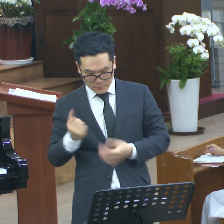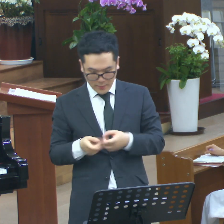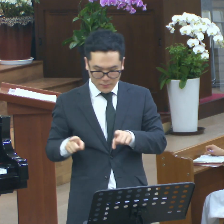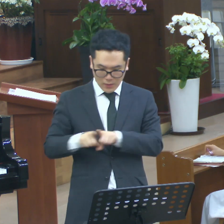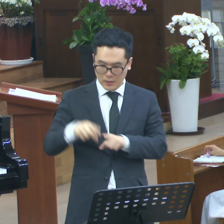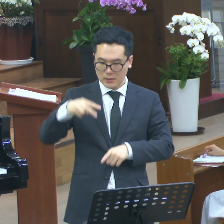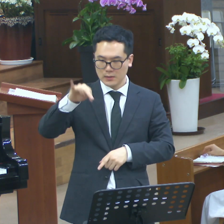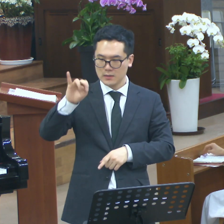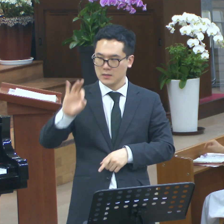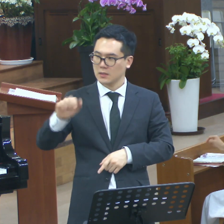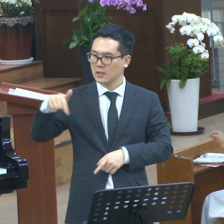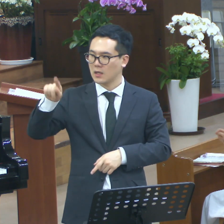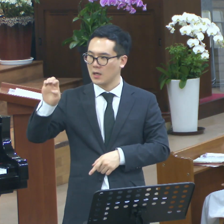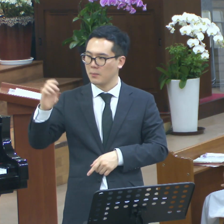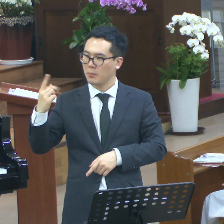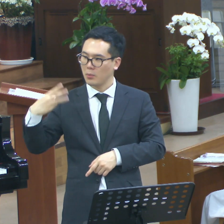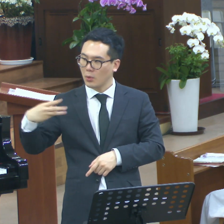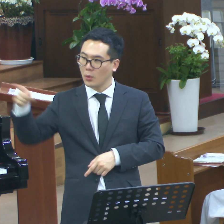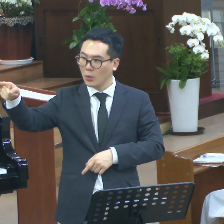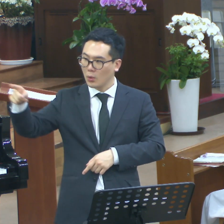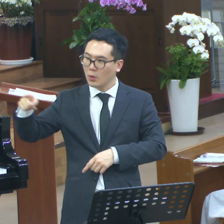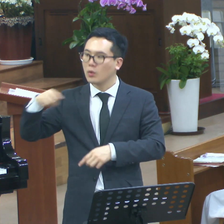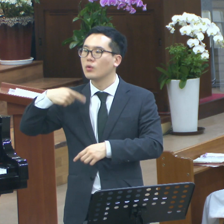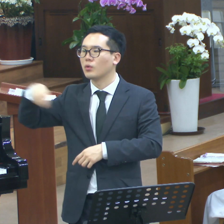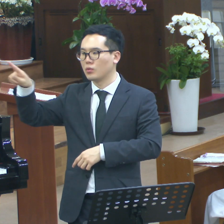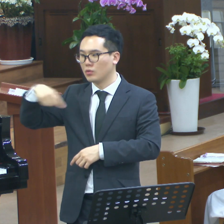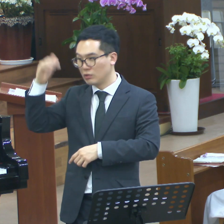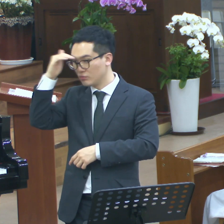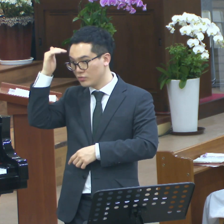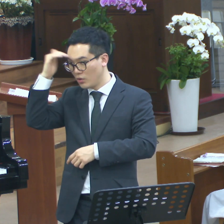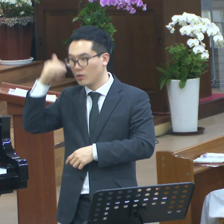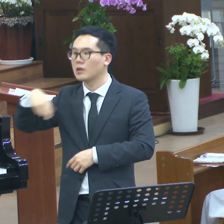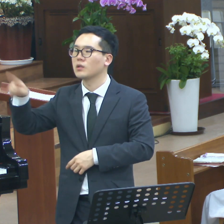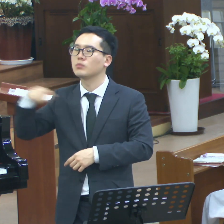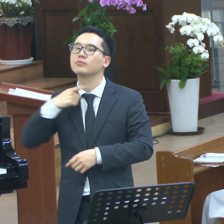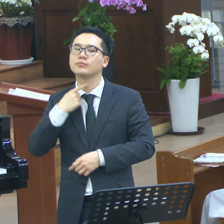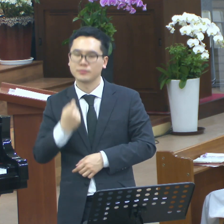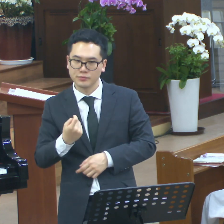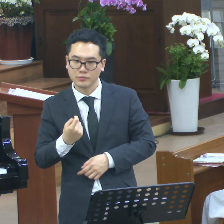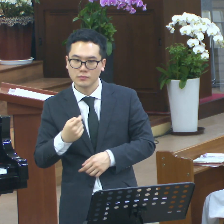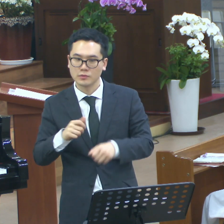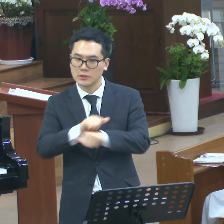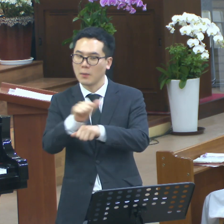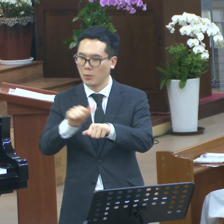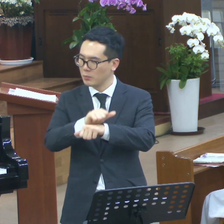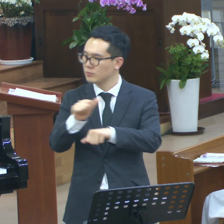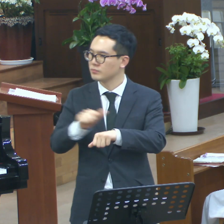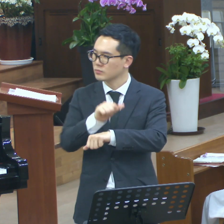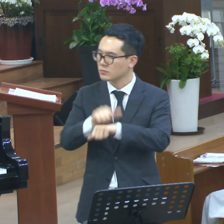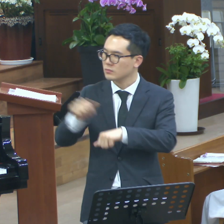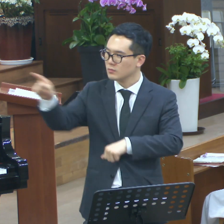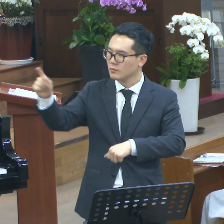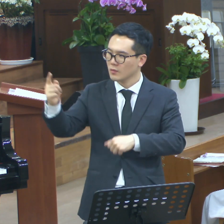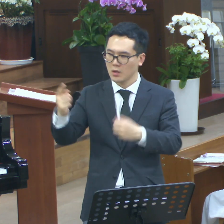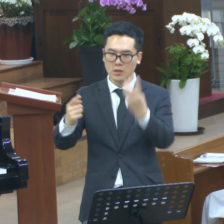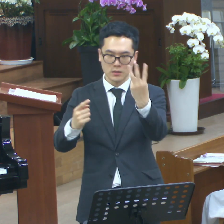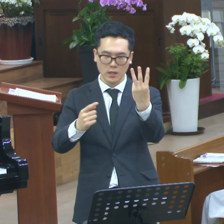저기 있는데요. 이 세 개의 건물 위에 배가 한 척 이렇게 위에 올라 있는 거예요. 그리고 그